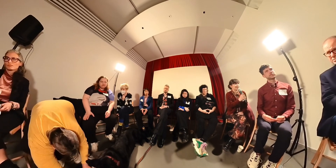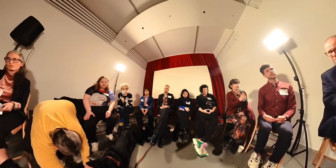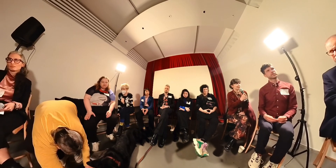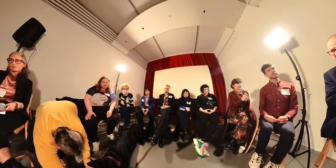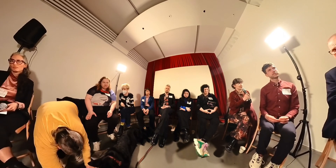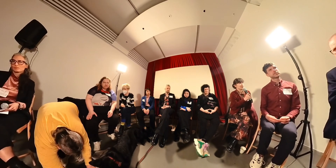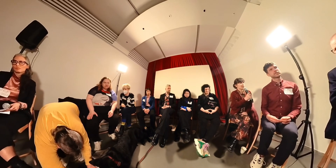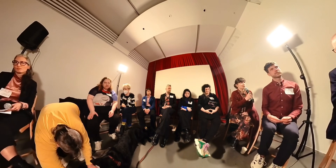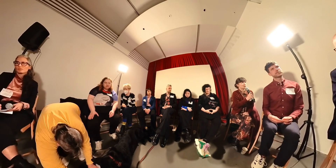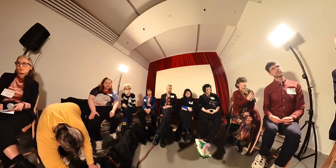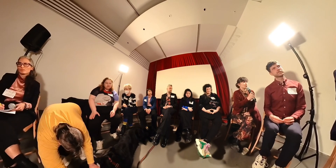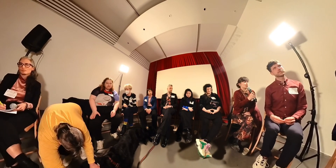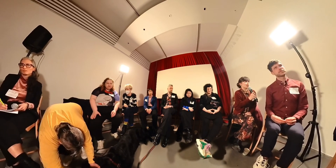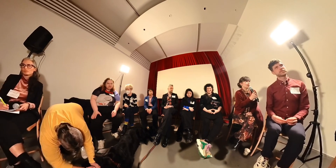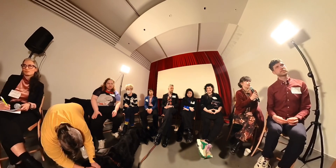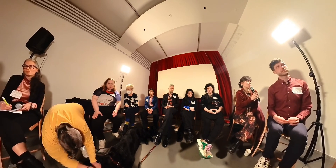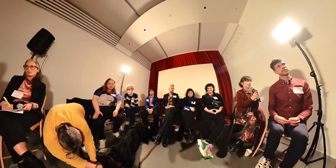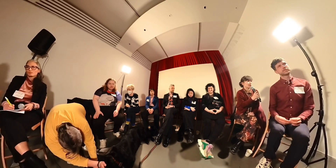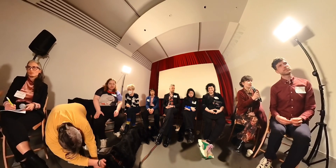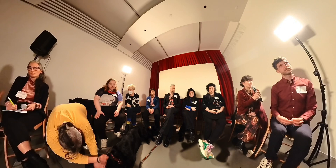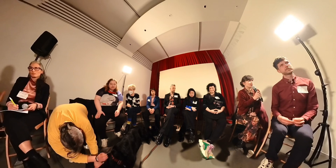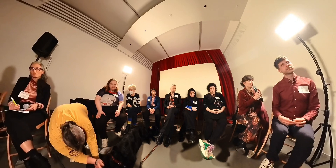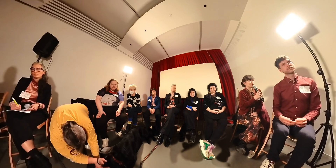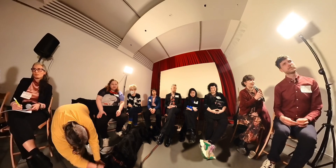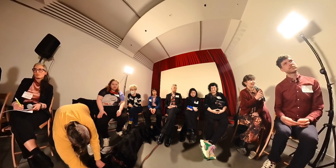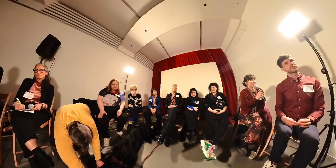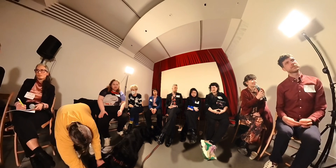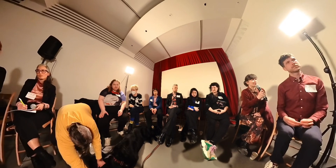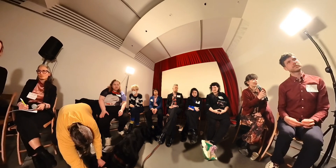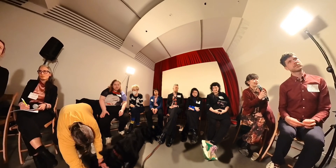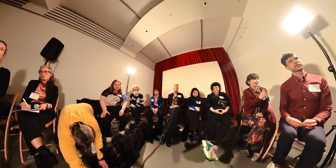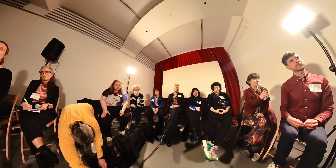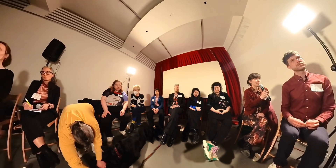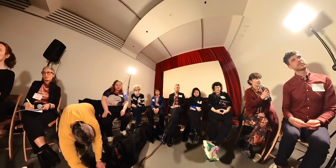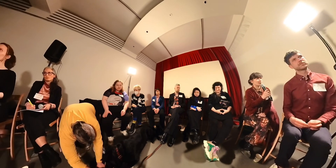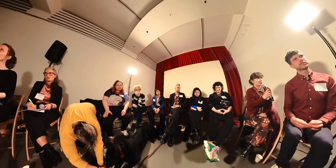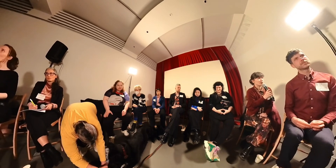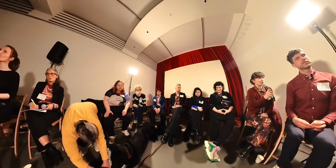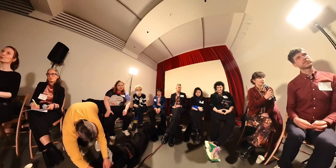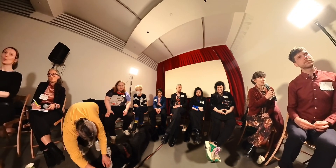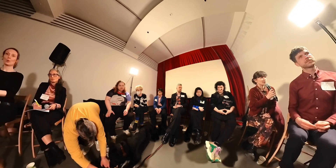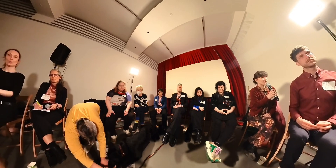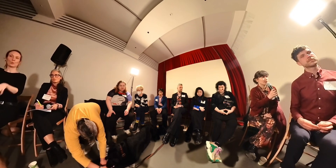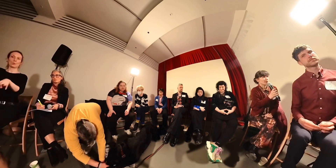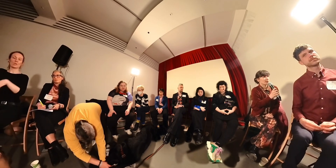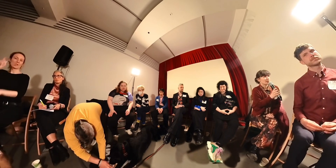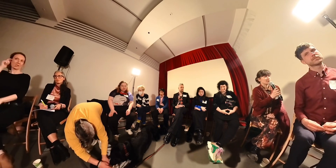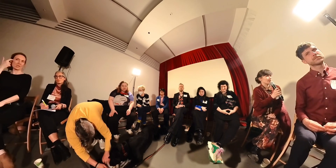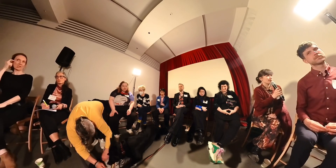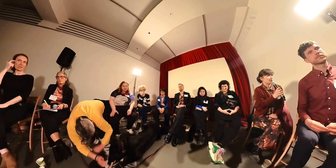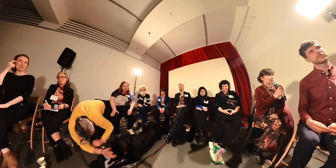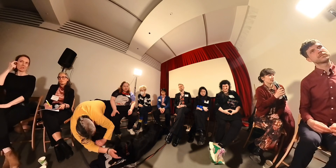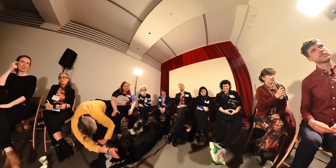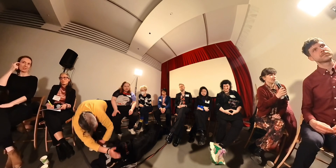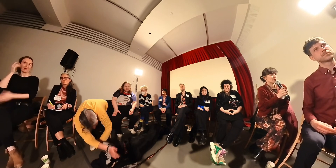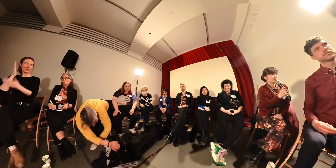fiktivních, jak by se spolu nevidomý a neslyšící člověk mohli bavit, jak by mohli komunikovat. A